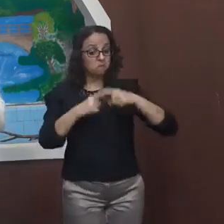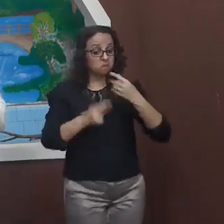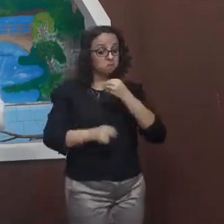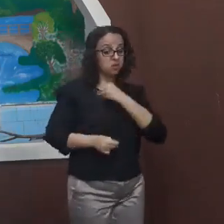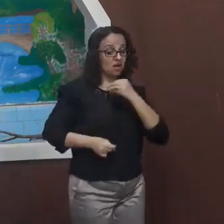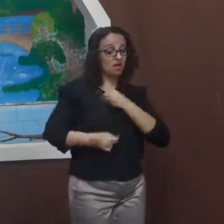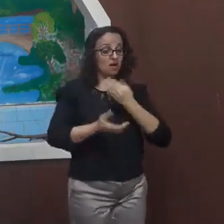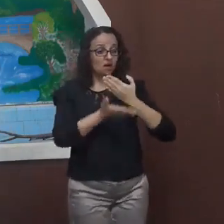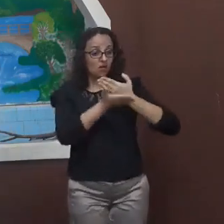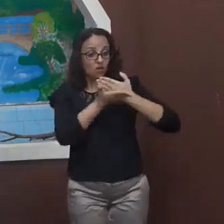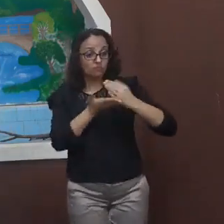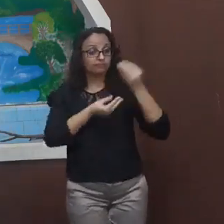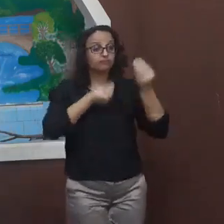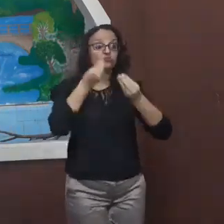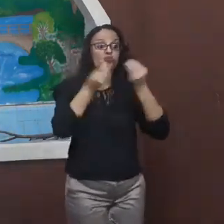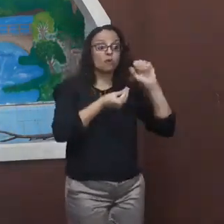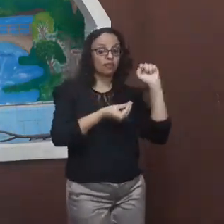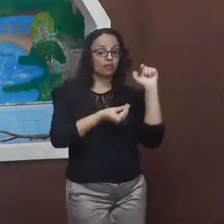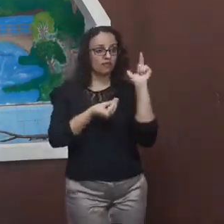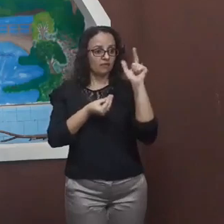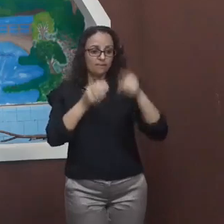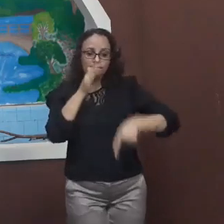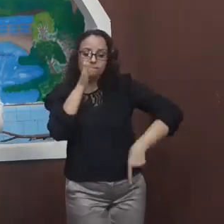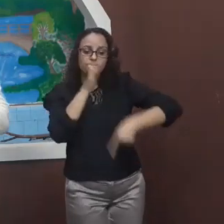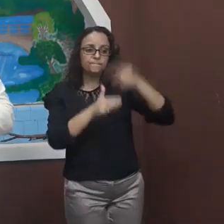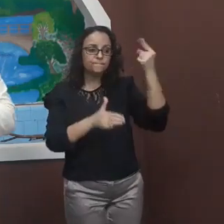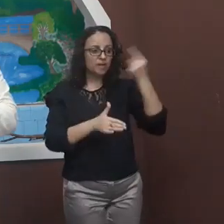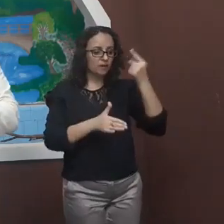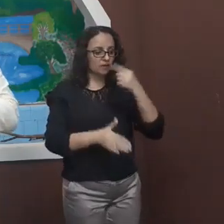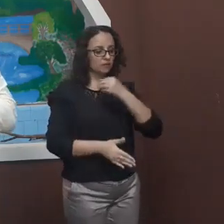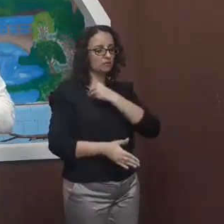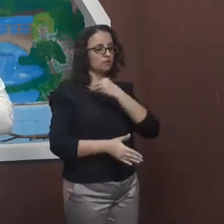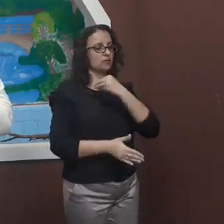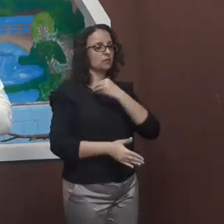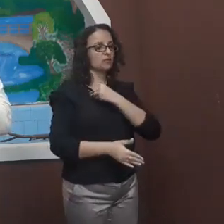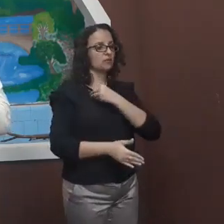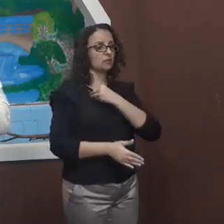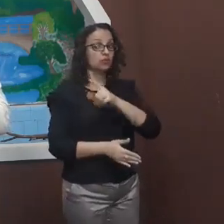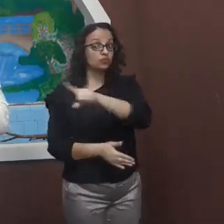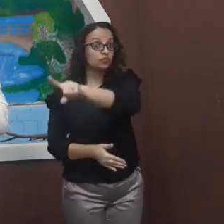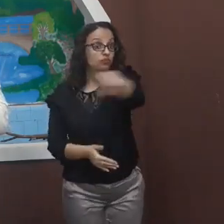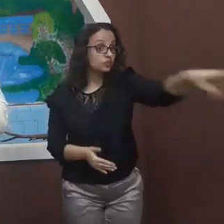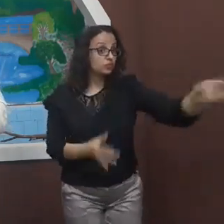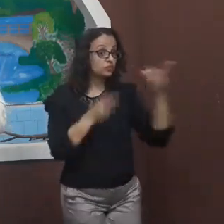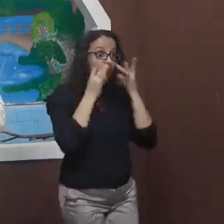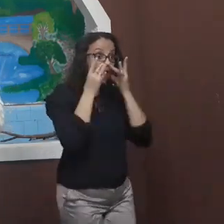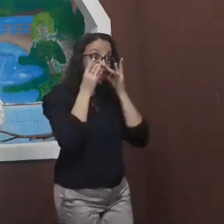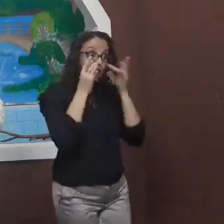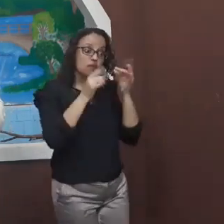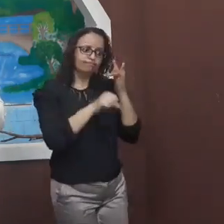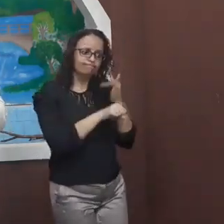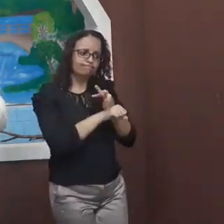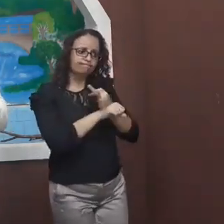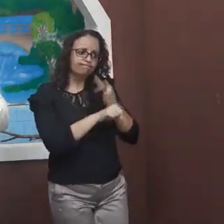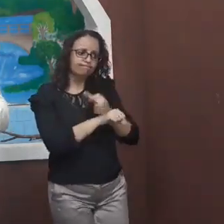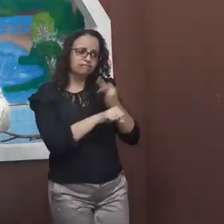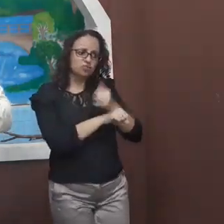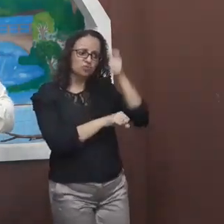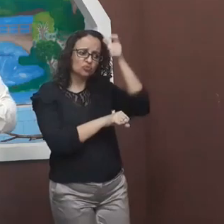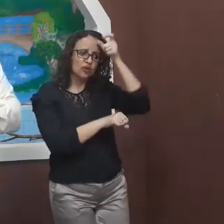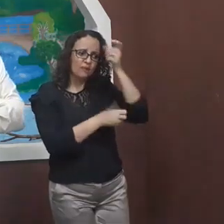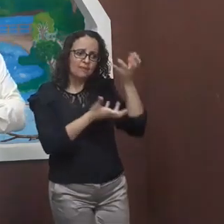pecado. Com o pecado. Persevere, não abandona. Está difícil, o diabo quer mentir para